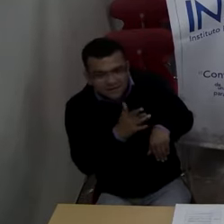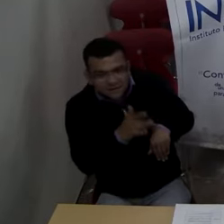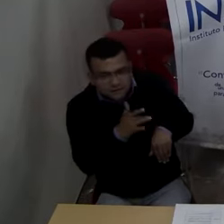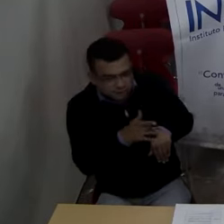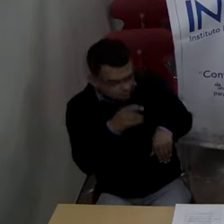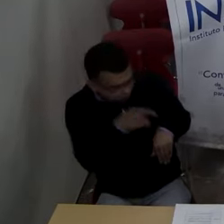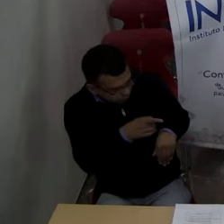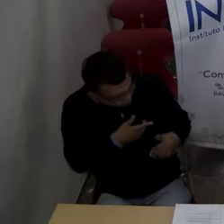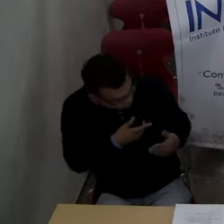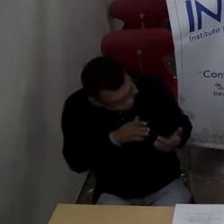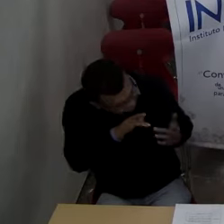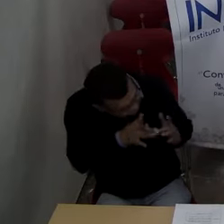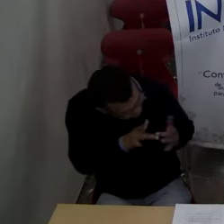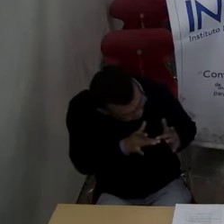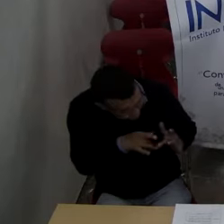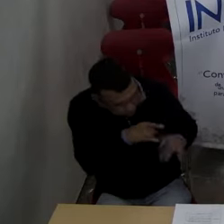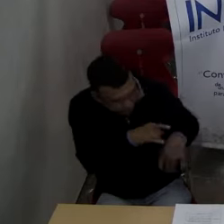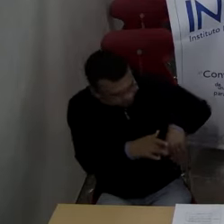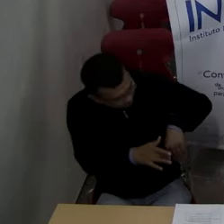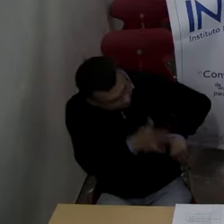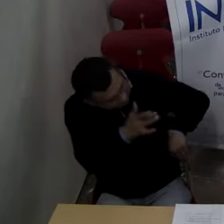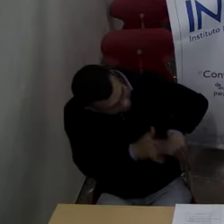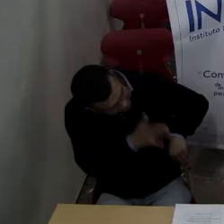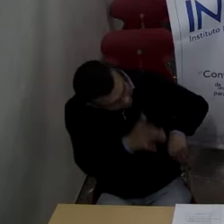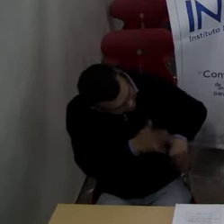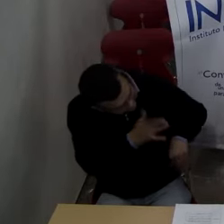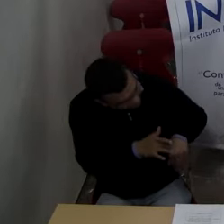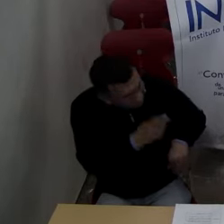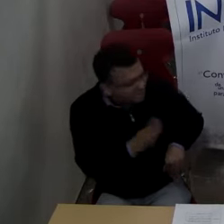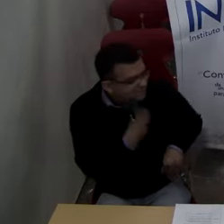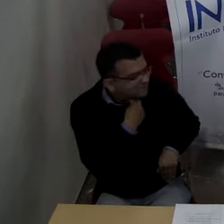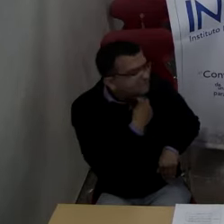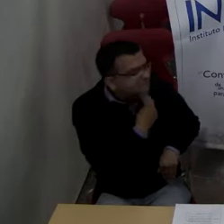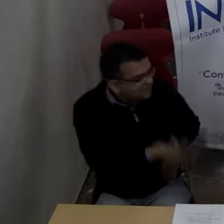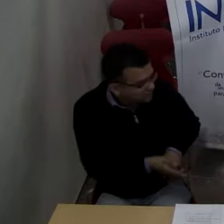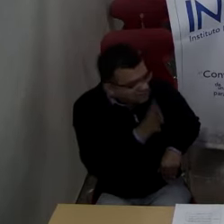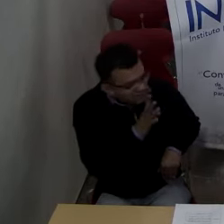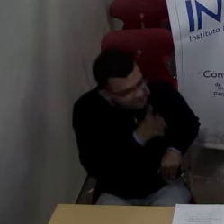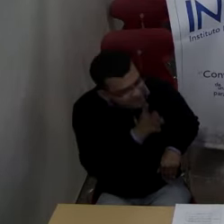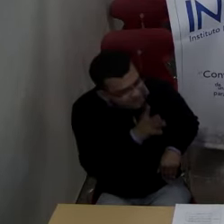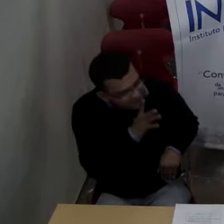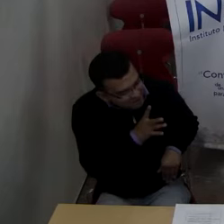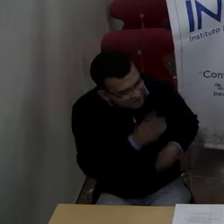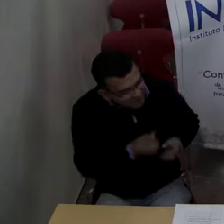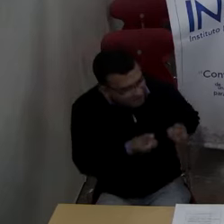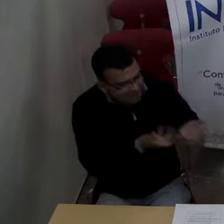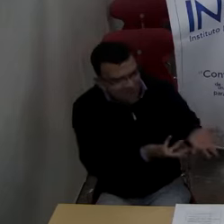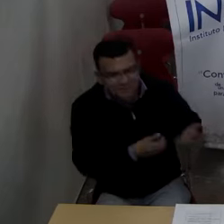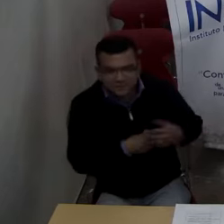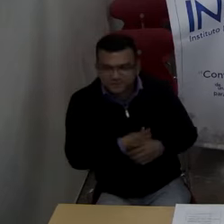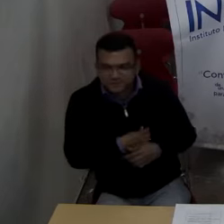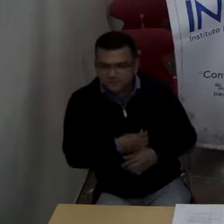con la motivación que estamos proporcionándole al bebé.